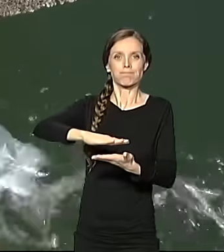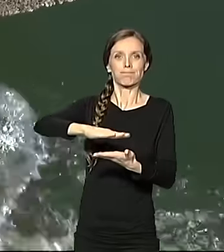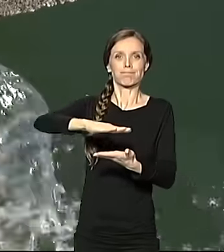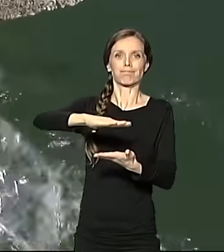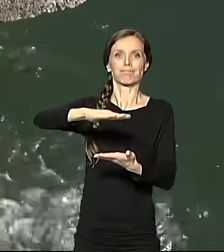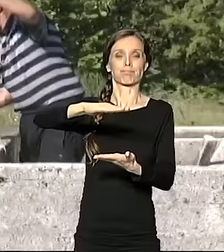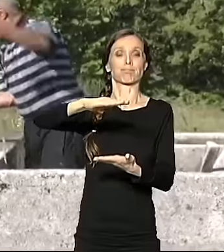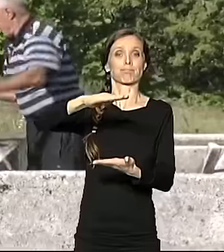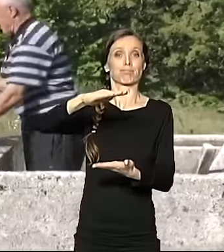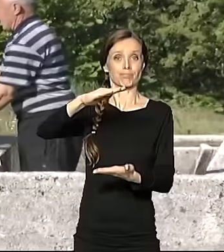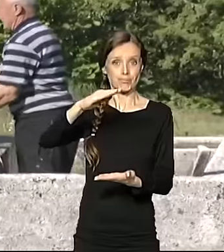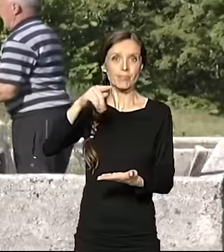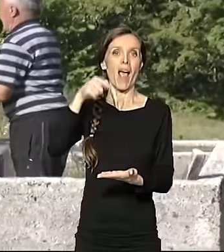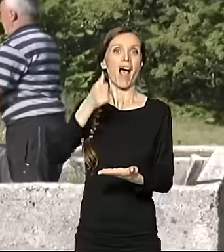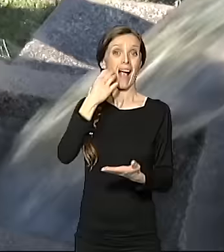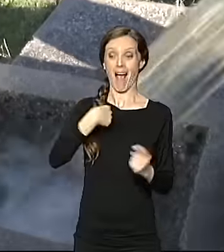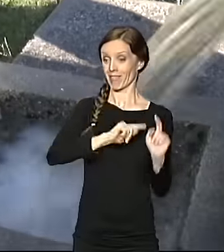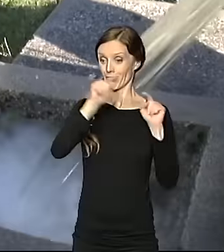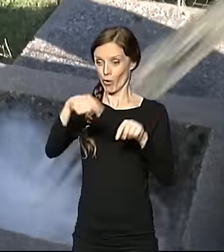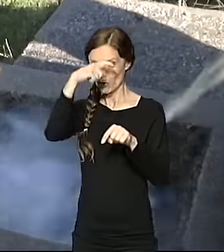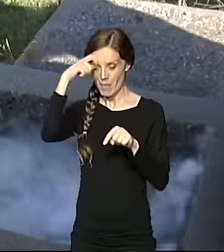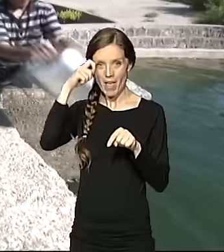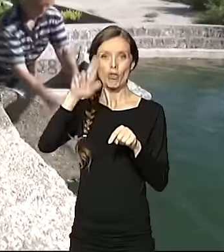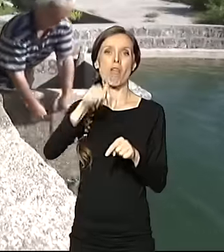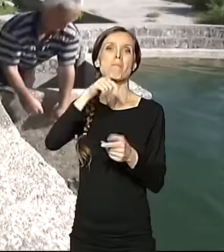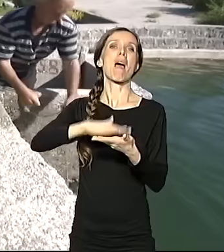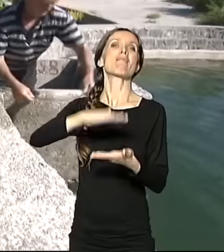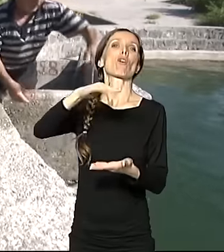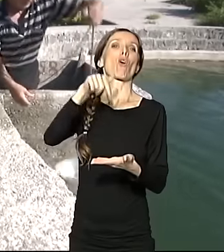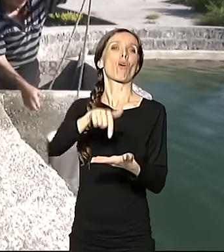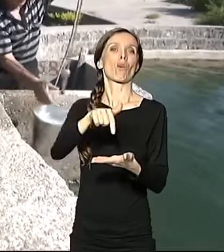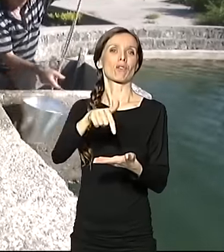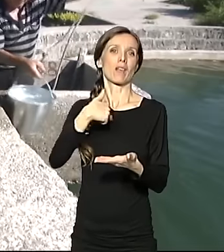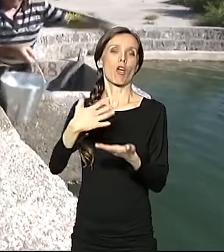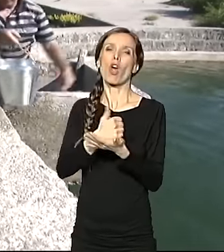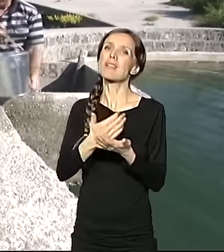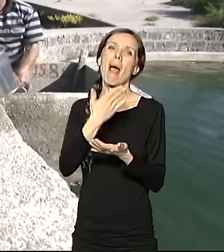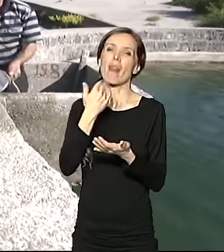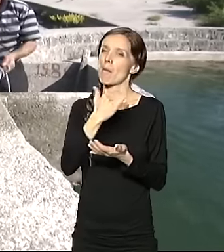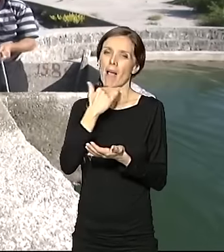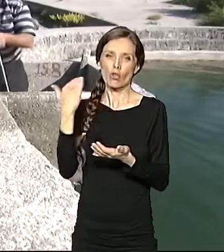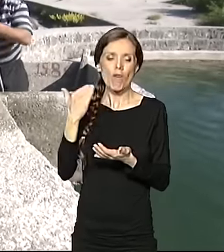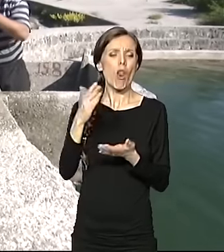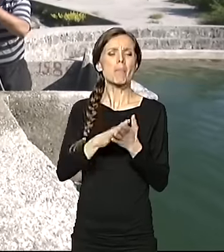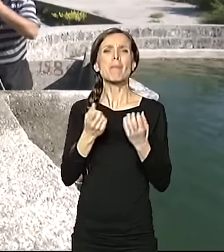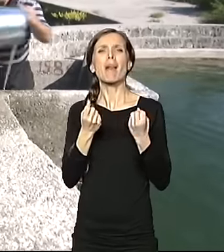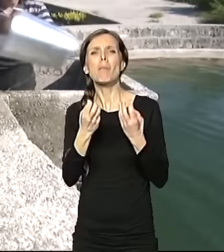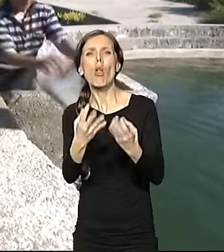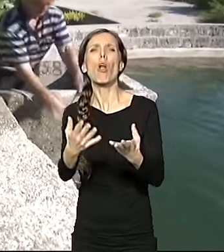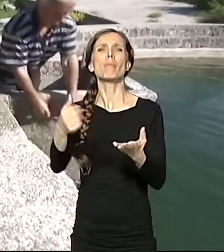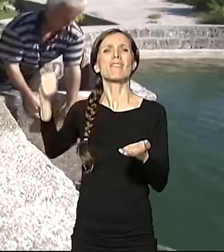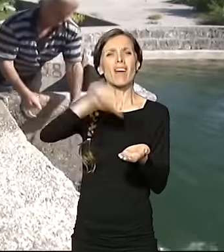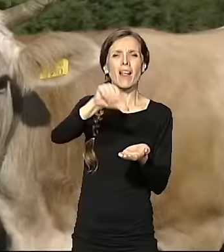i u bunareve i imamo preko ljeta dovoljnu količinu vode. Nemamo za navodnjavanje, nemamo za neke